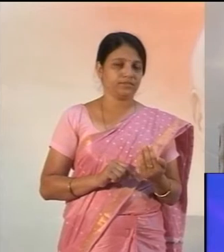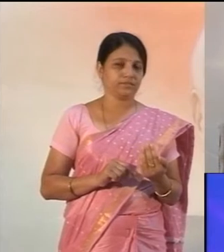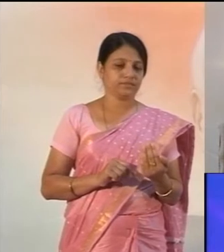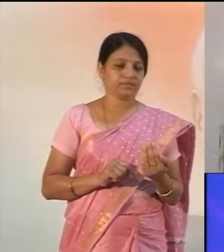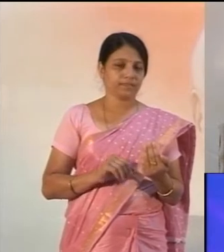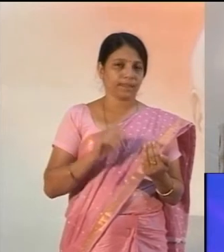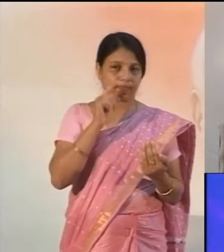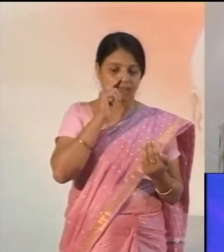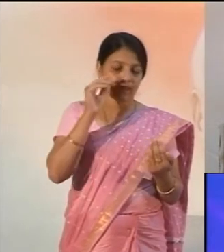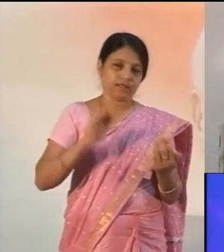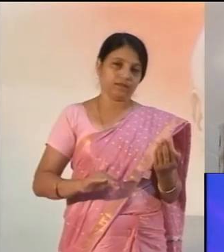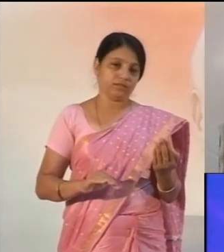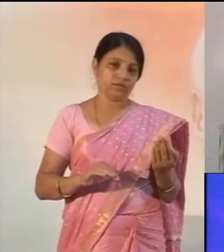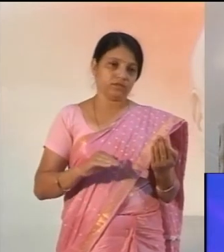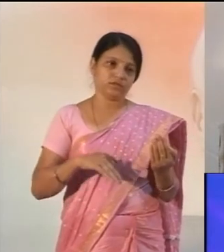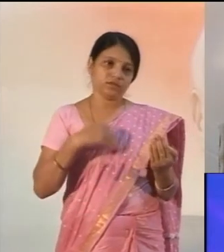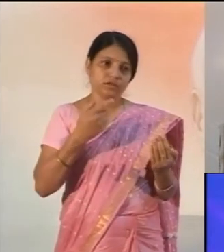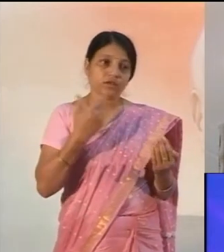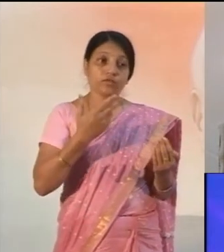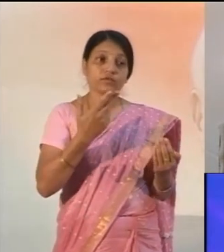बच्चे ने फिर पूछा,